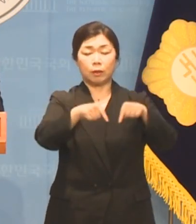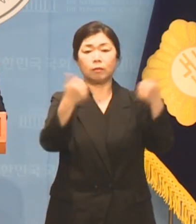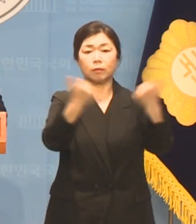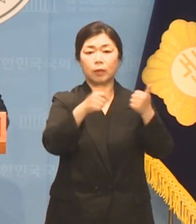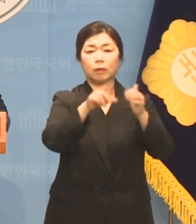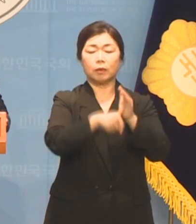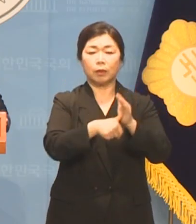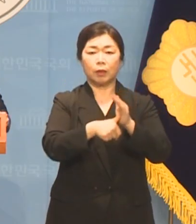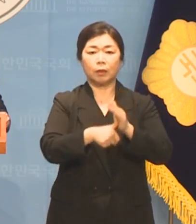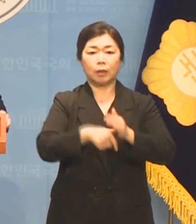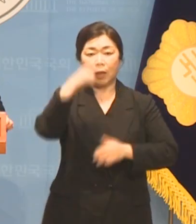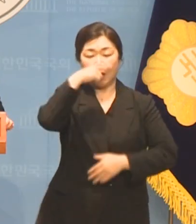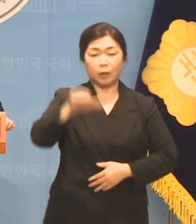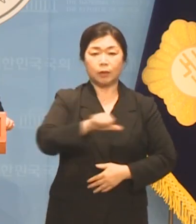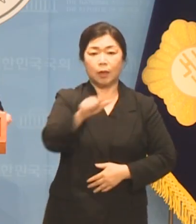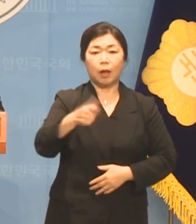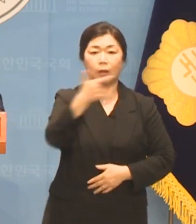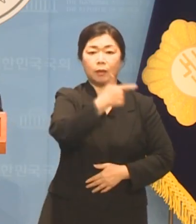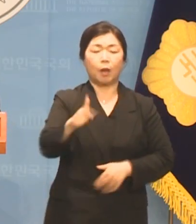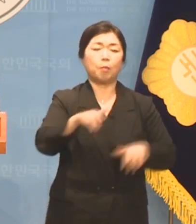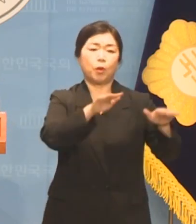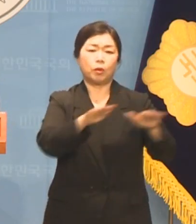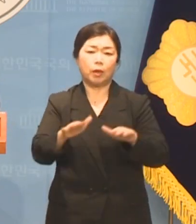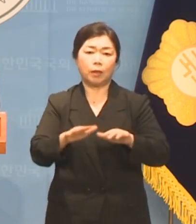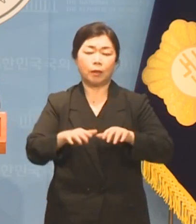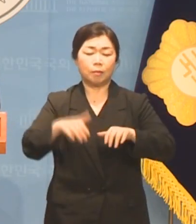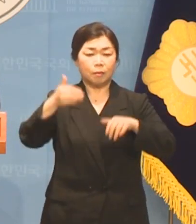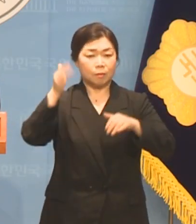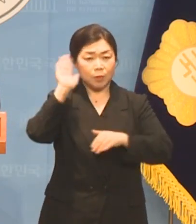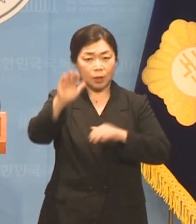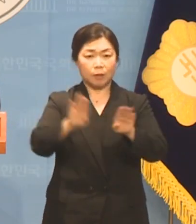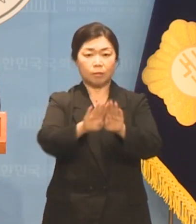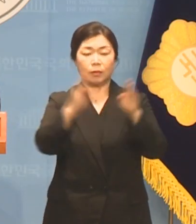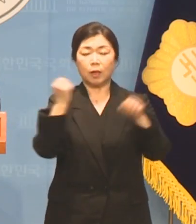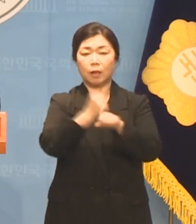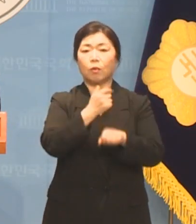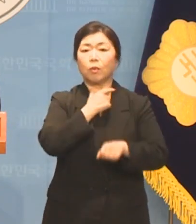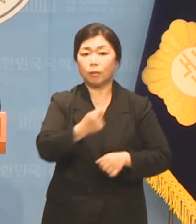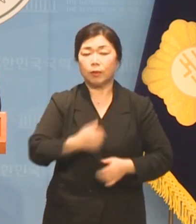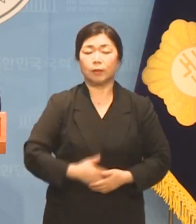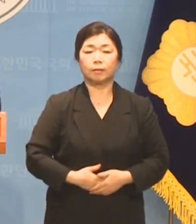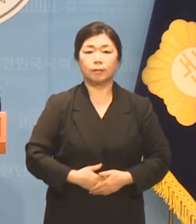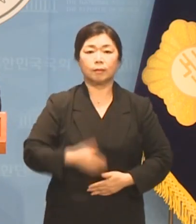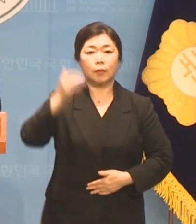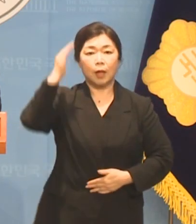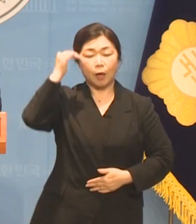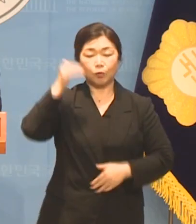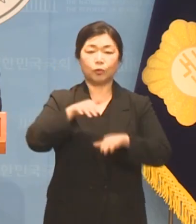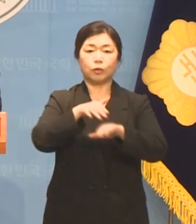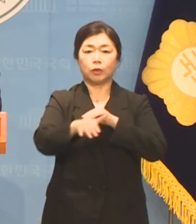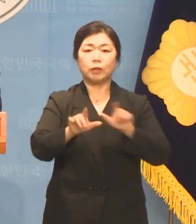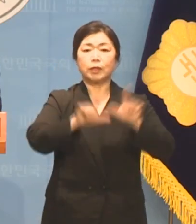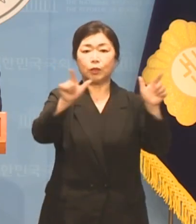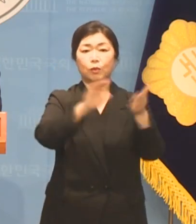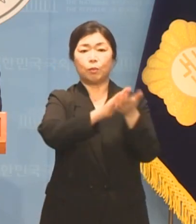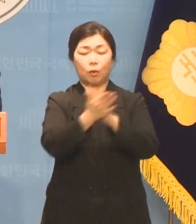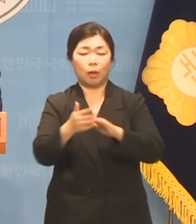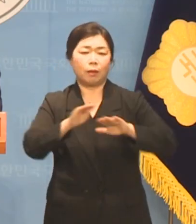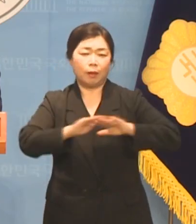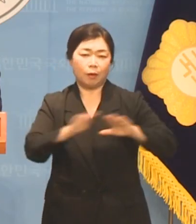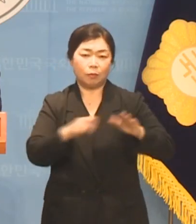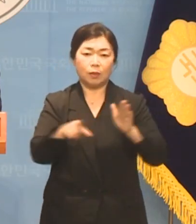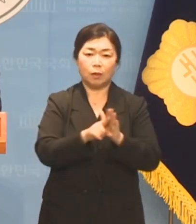태평양의 미래를 열겠습니다. 한국형 개발 협력과 기후변화 대응을 통해 지속가능한